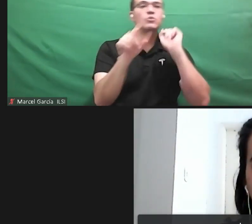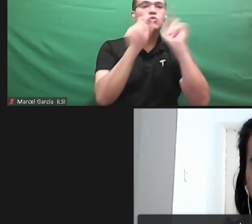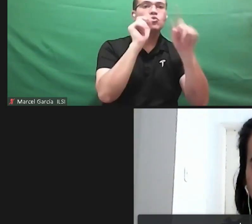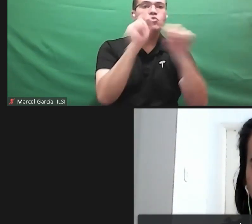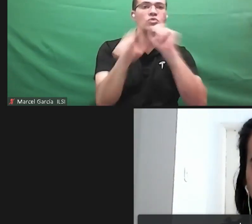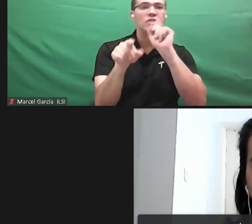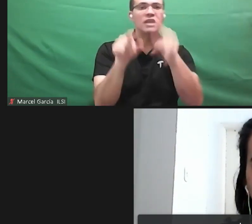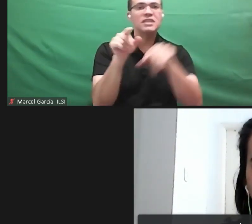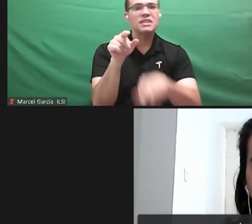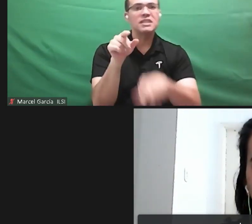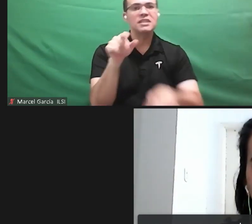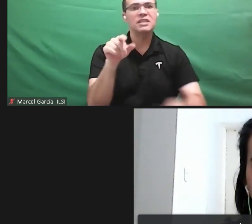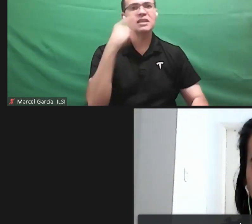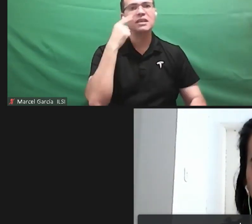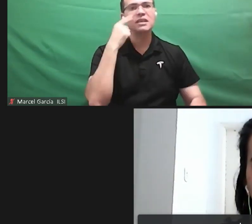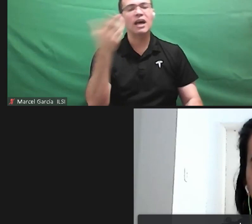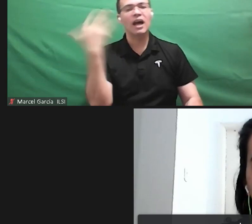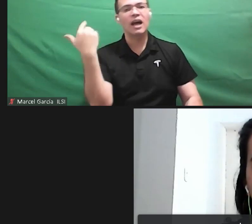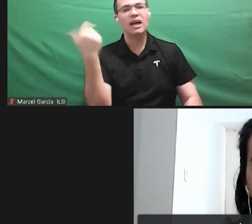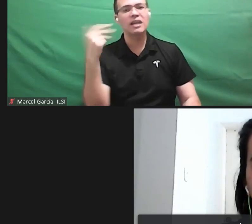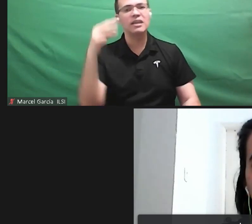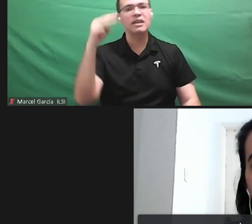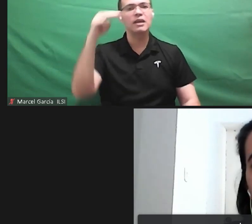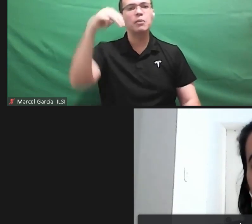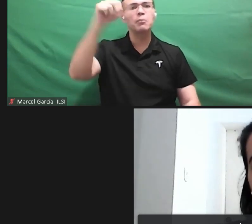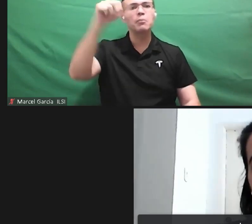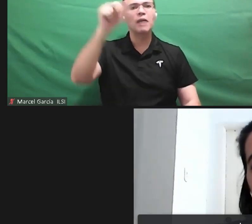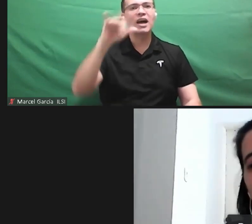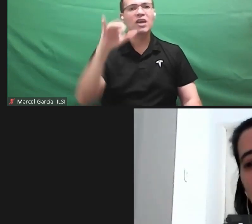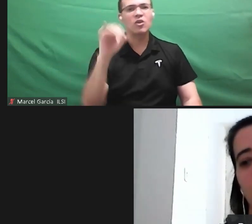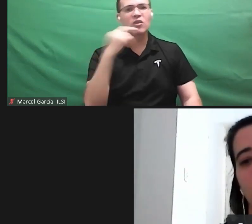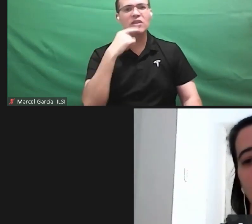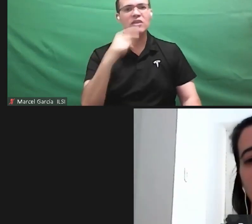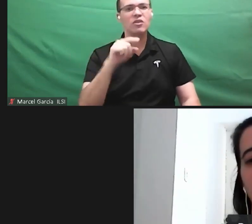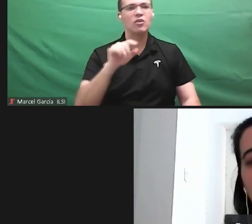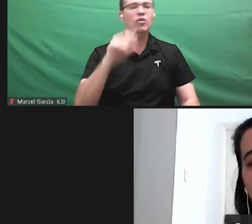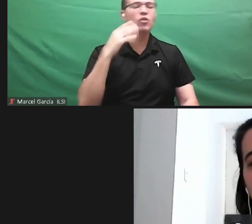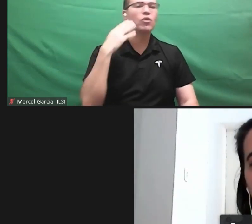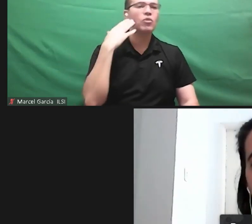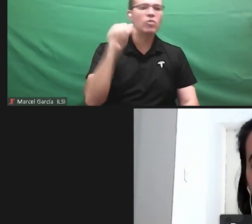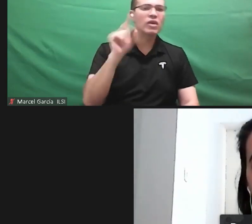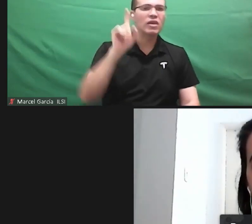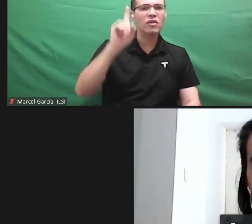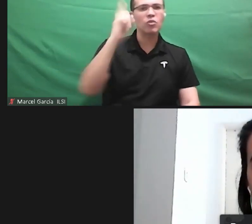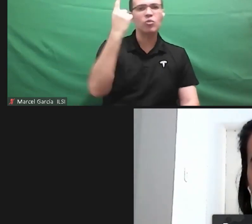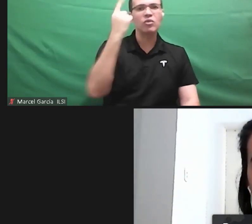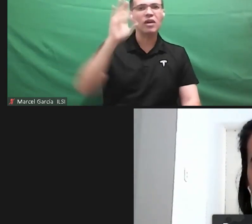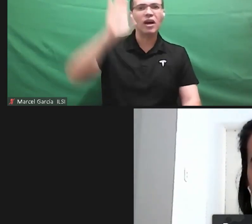habían levantado la mano Damaris Girón y Mónica Cortés.